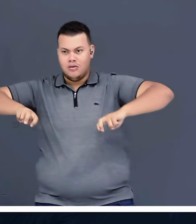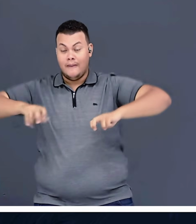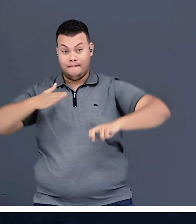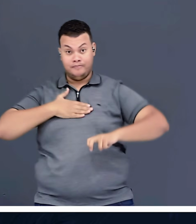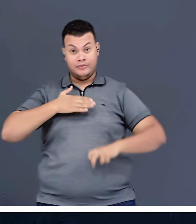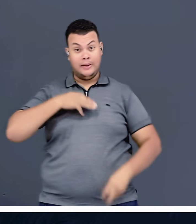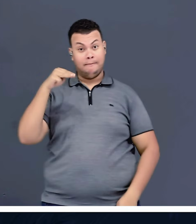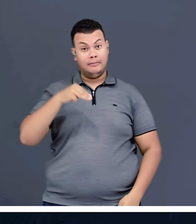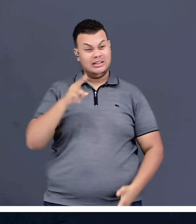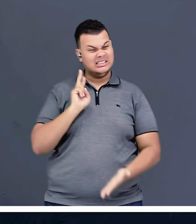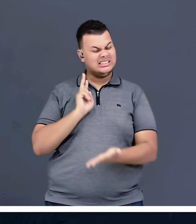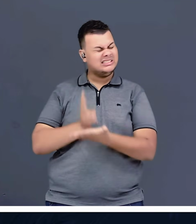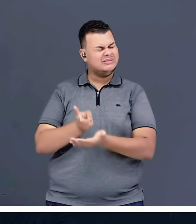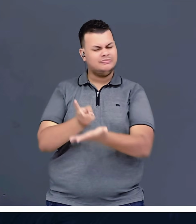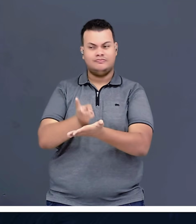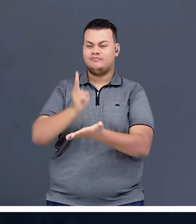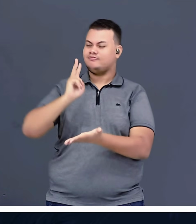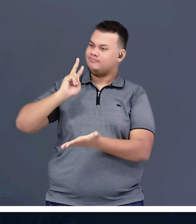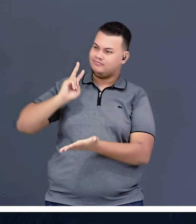sempre